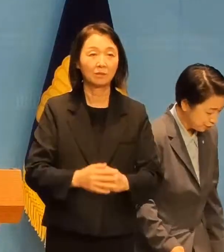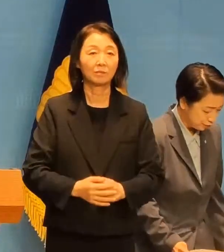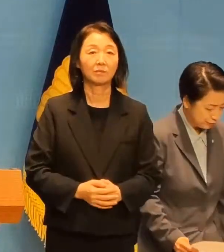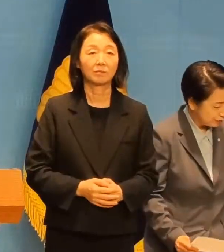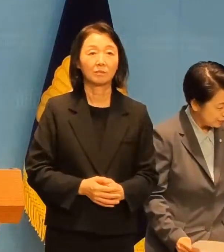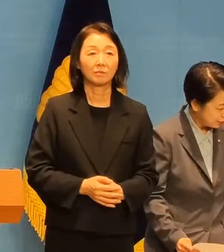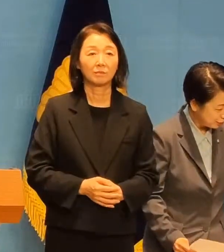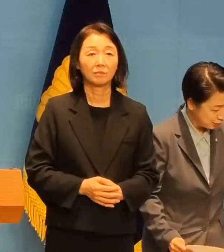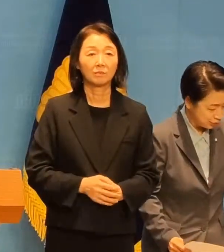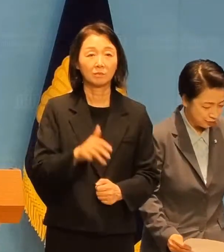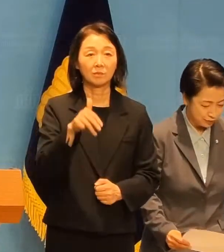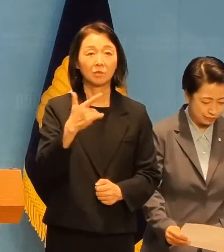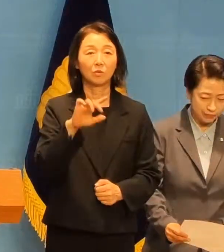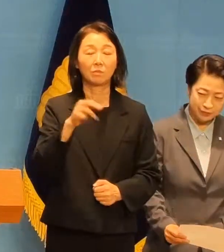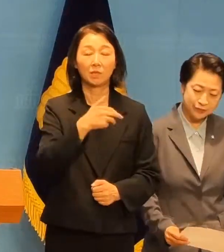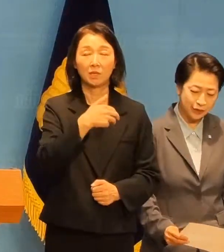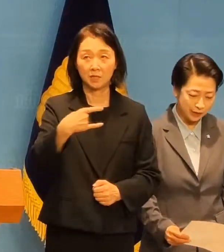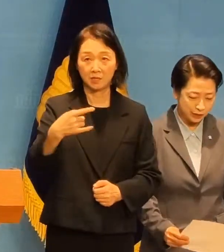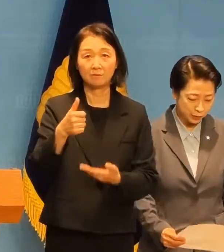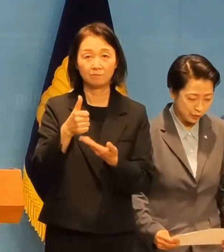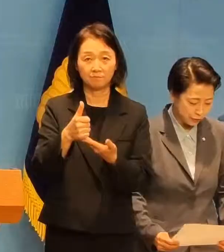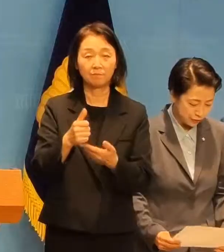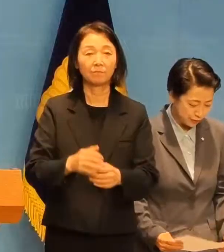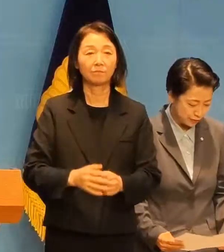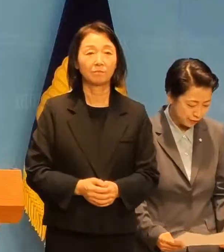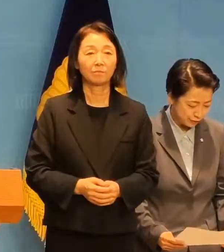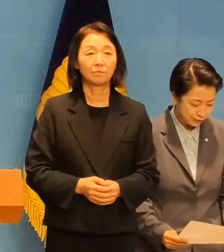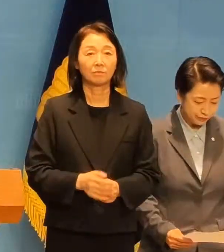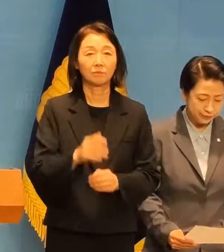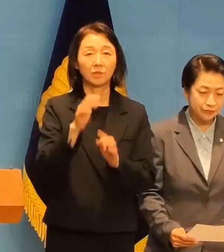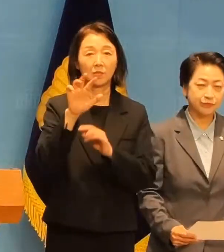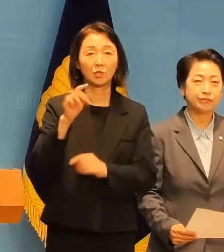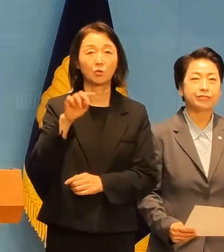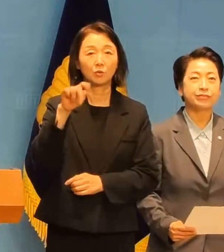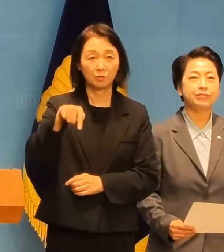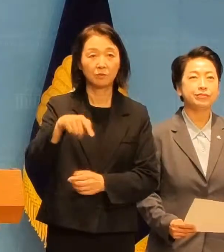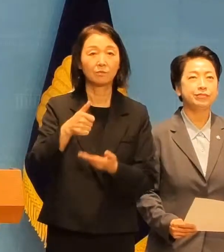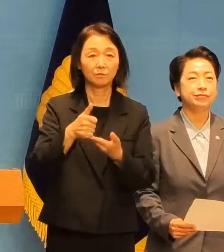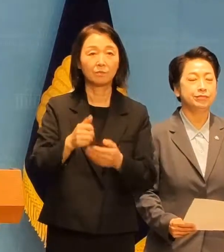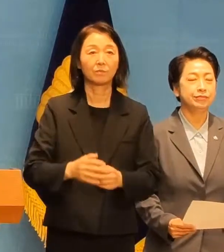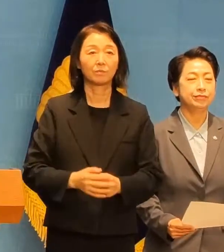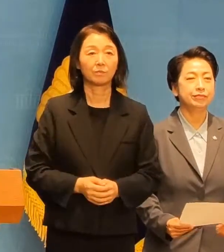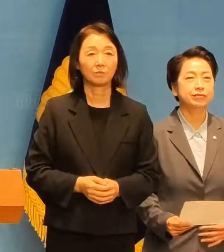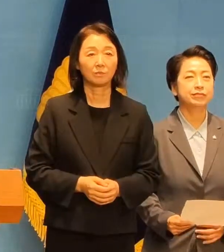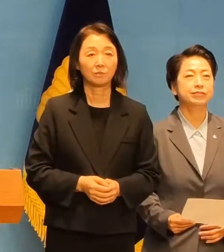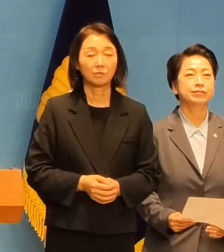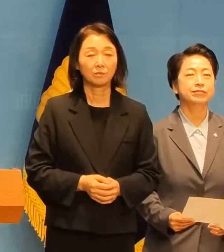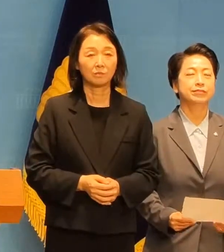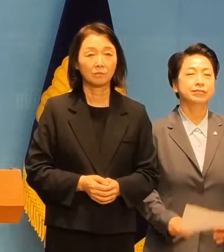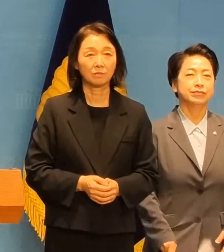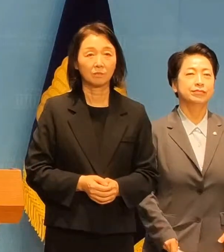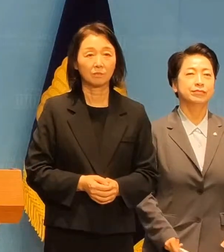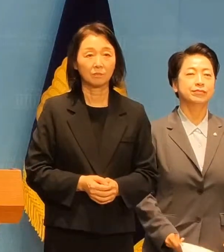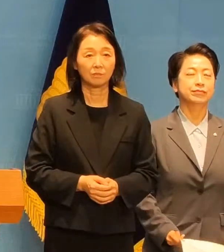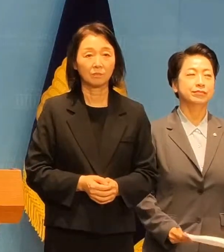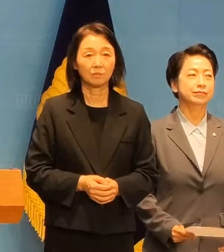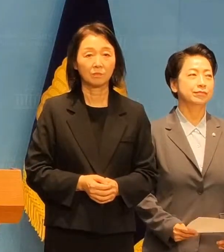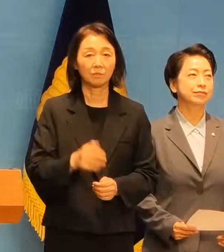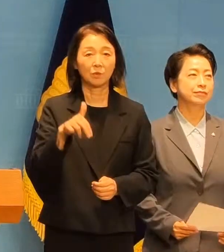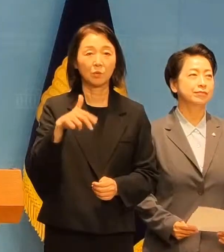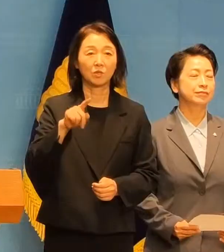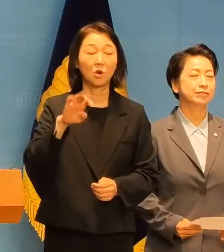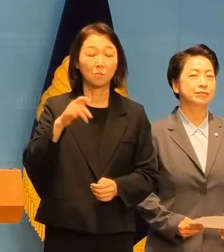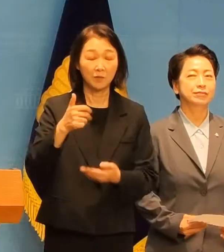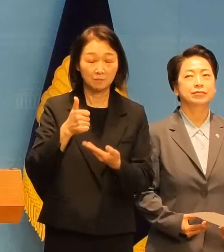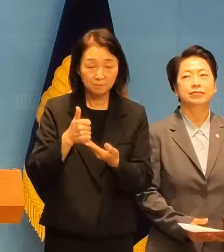소개해드리겠습니다. 최민희 위원장님 오셨습니다. 이윤기 의원님 오셨습니다. 그리고 노정면 의원님